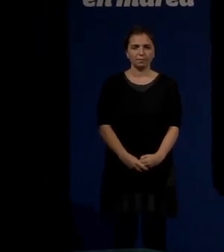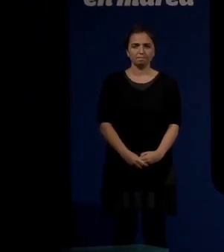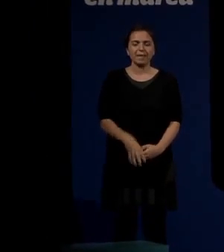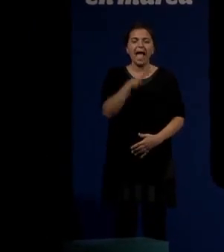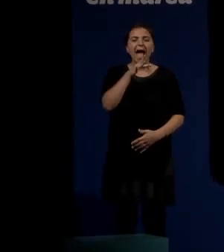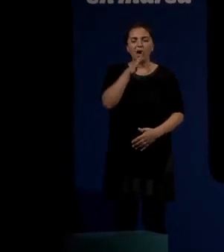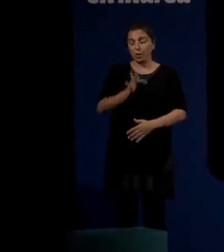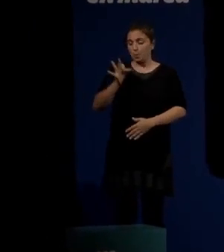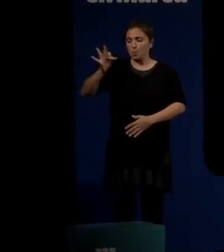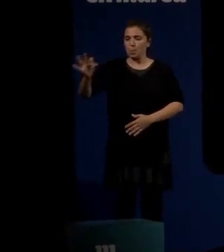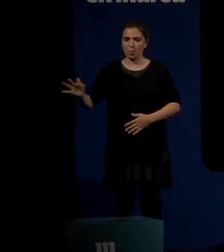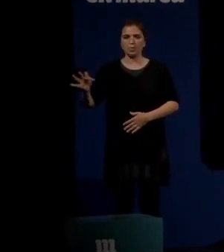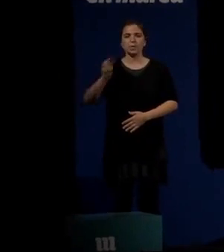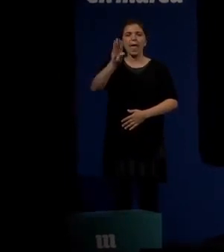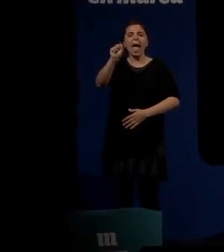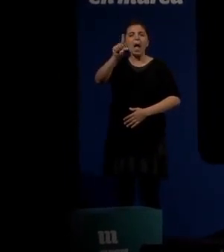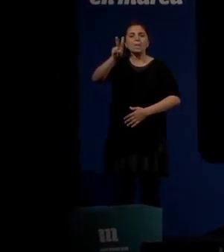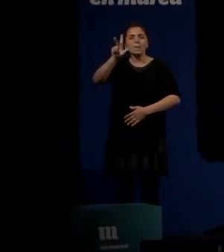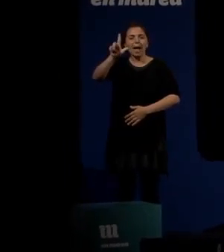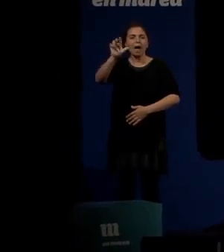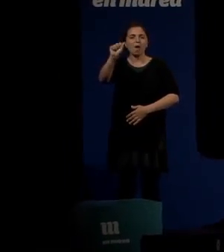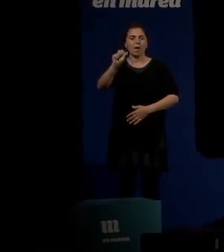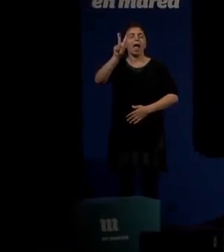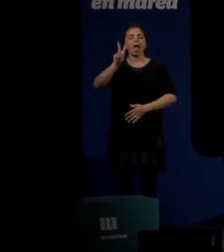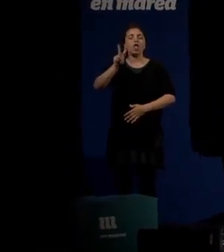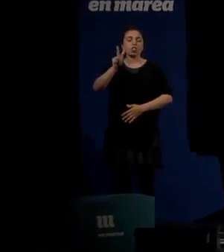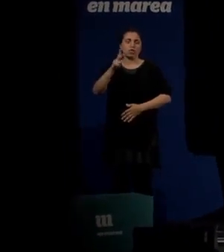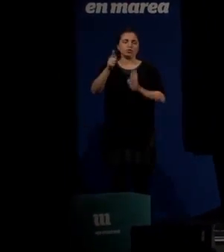Deixo-vos a continuación con Paula Vázquez Verao, número 2 da candidatura por Lugo.